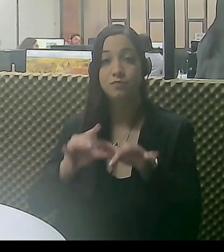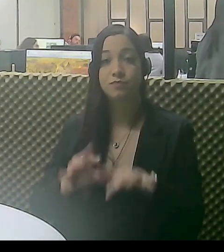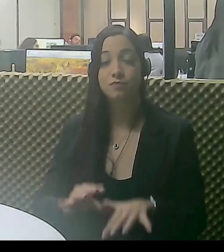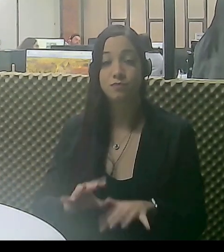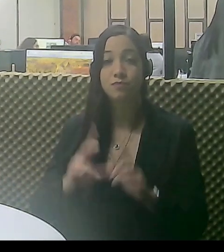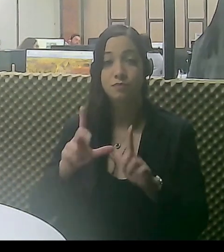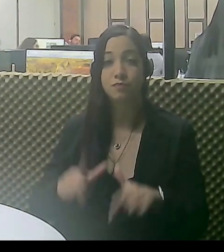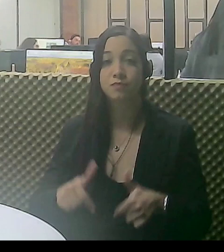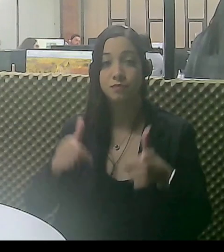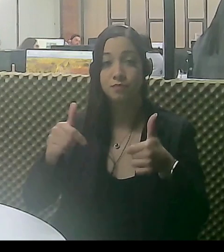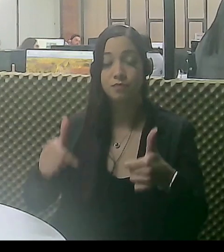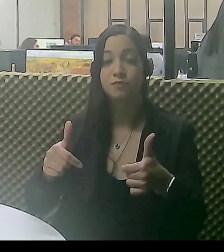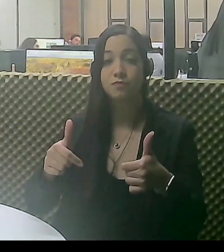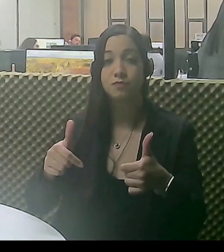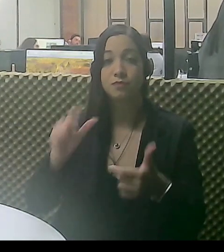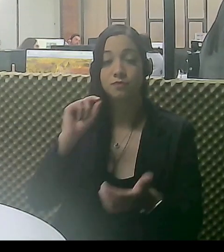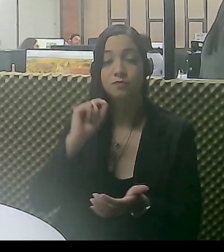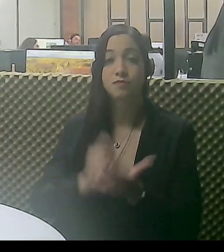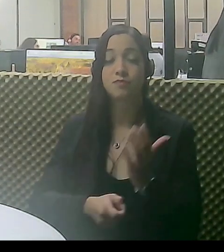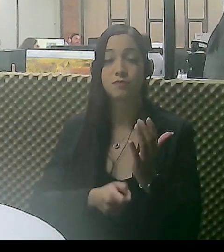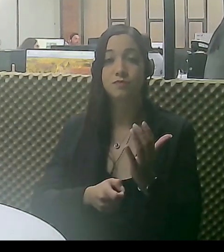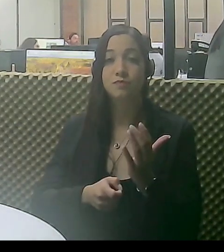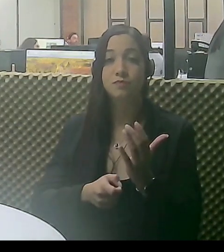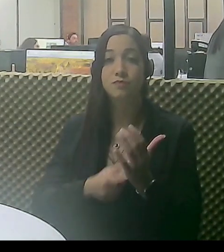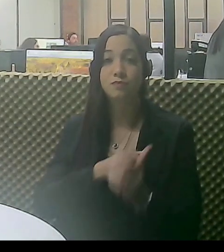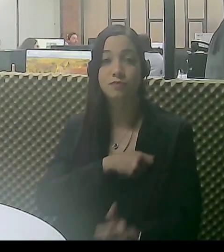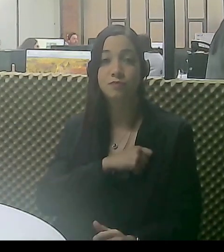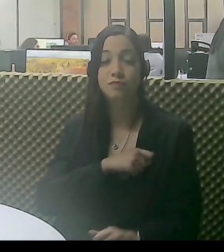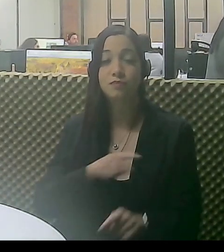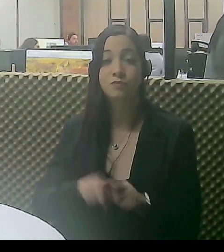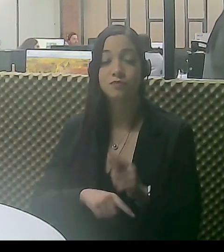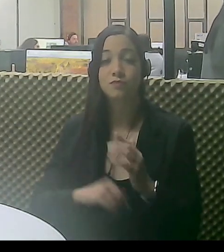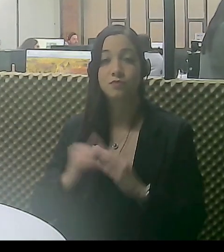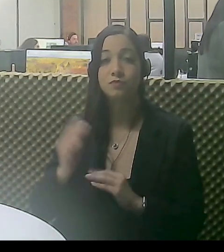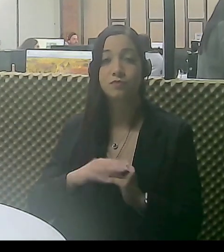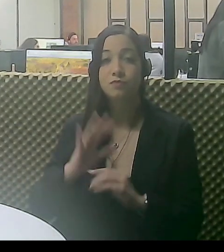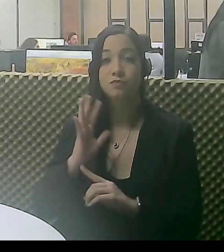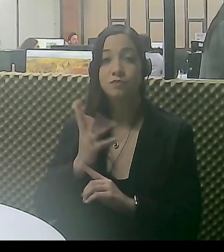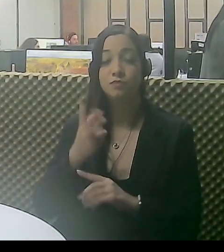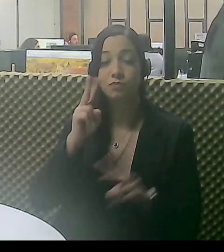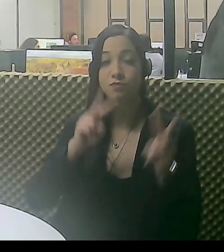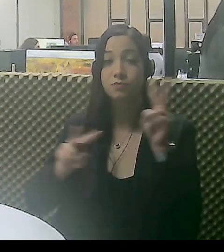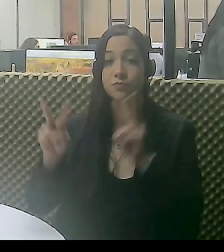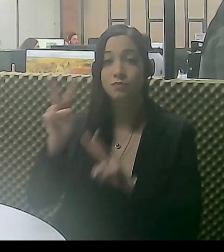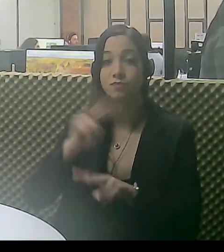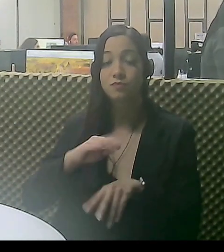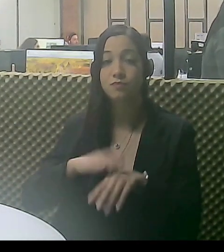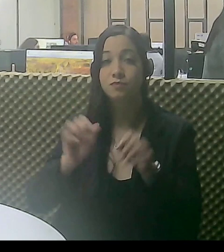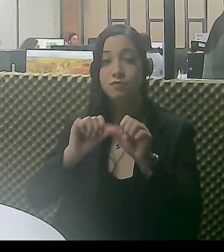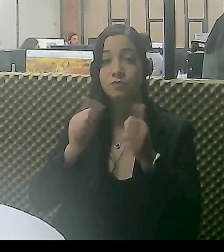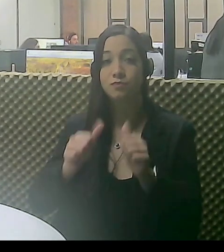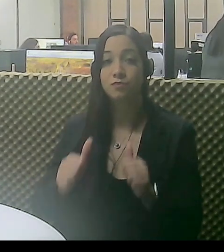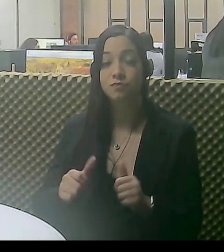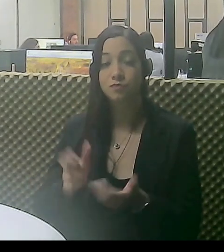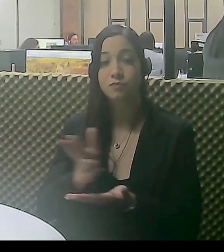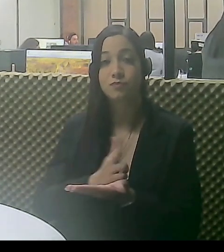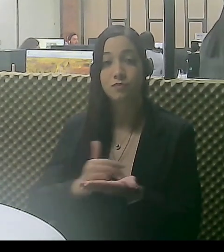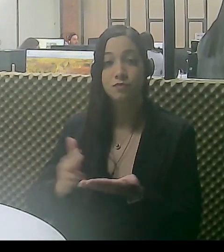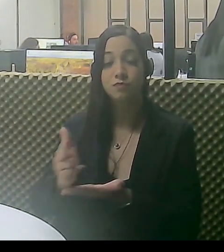de atuação. Podem se cadastrar agentes e profissionais das áreas de artes visuais, artesanato,